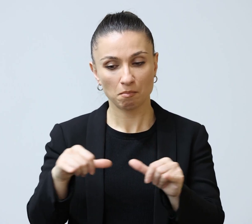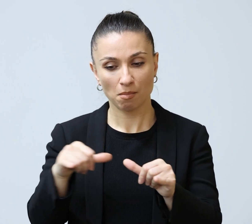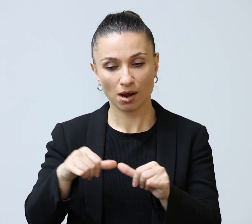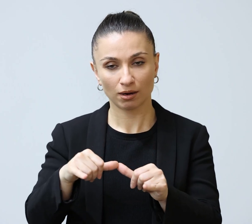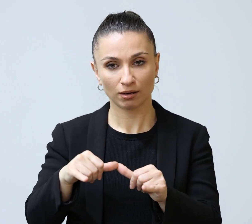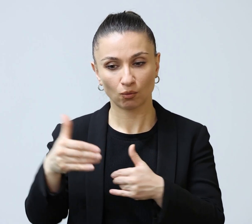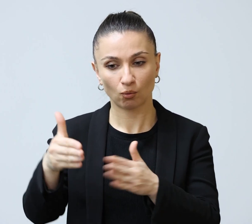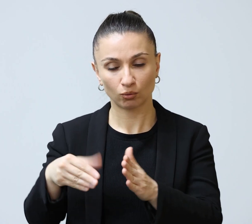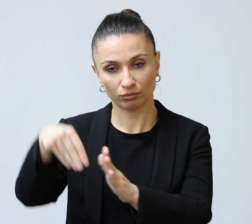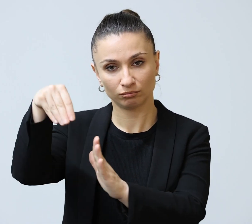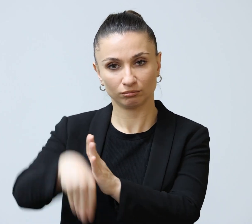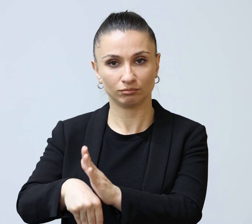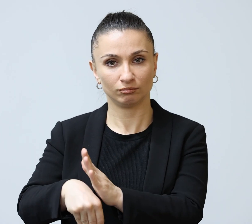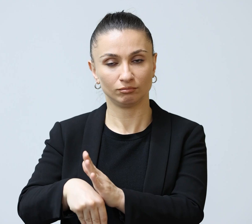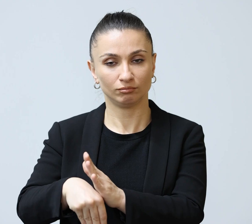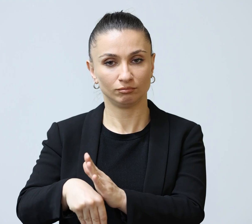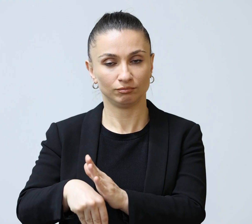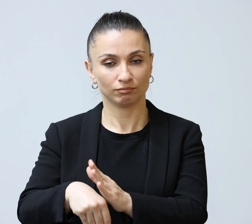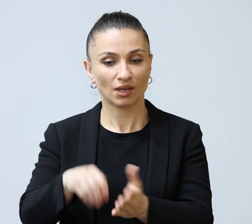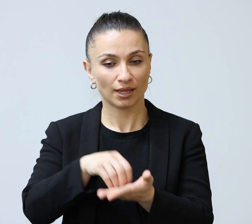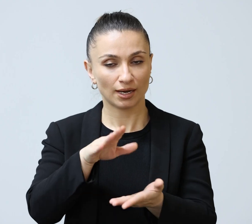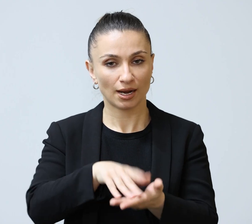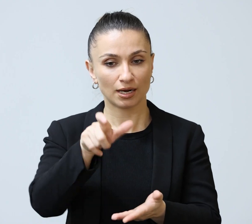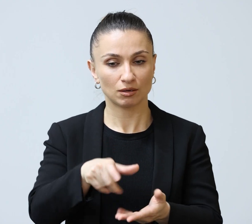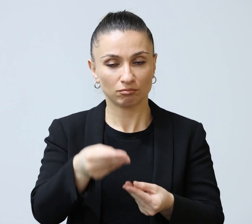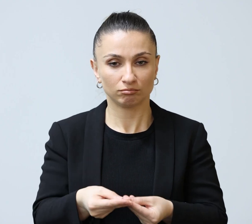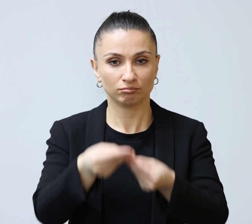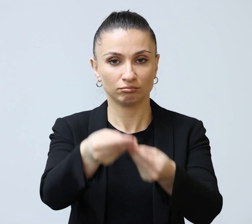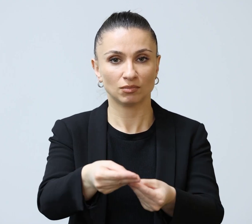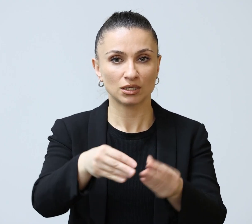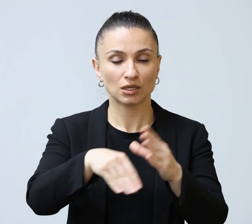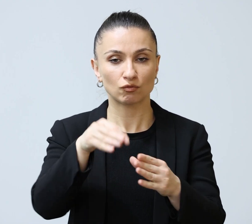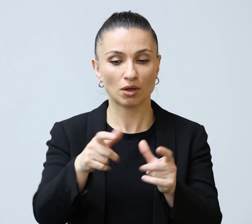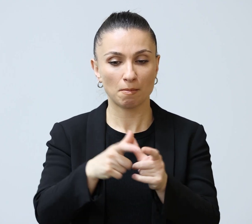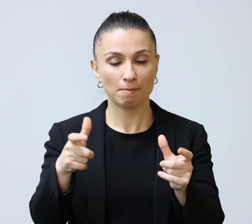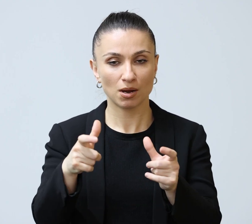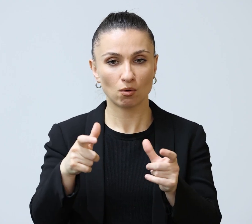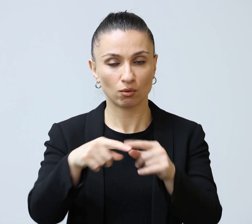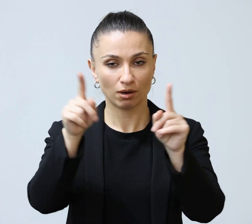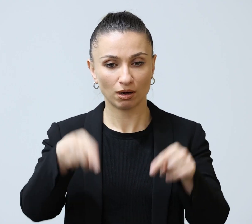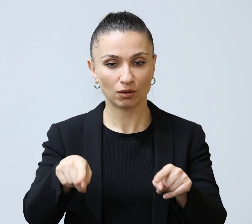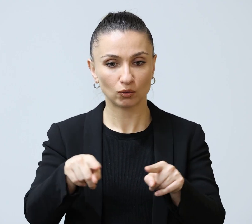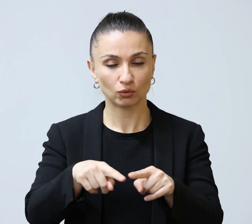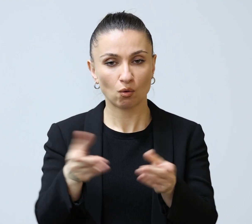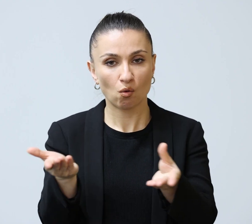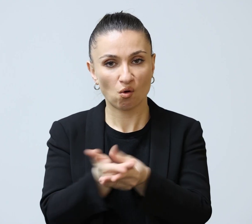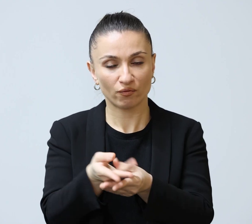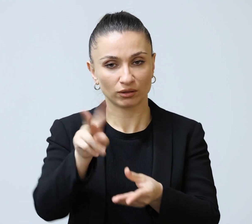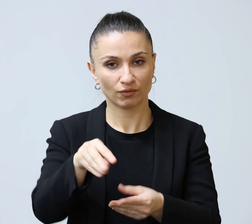Գրանցում իրականացնողը քեզ կտա քվեաթերթիկ և շրջանակ ծրար։ Քվեաթերթիկը թերթ է, որի վրա գրված են ընտրություններին